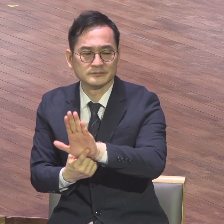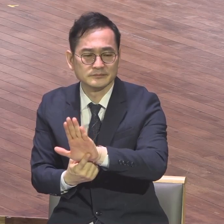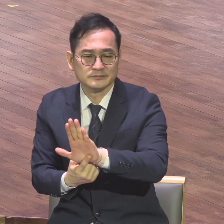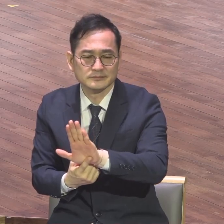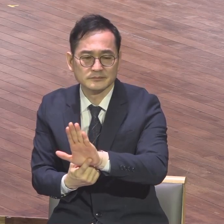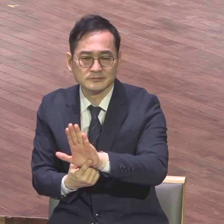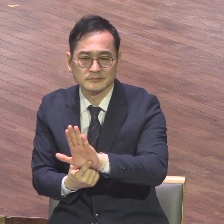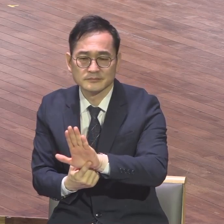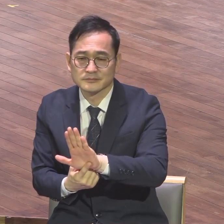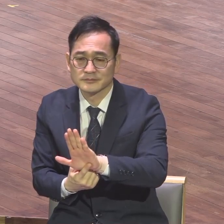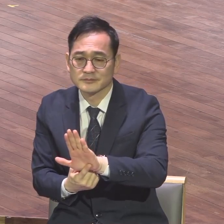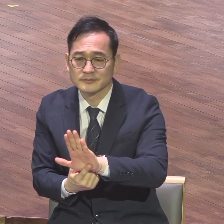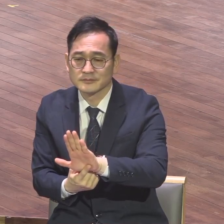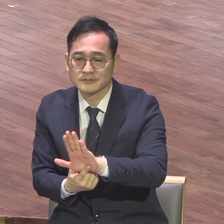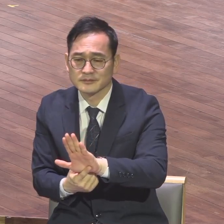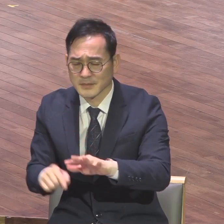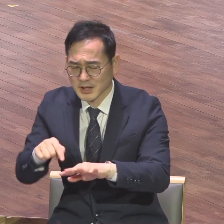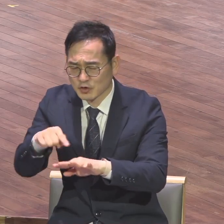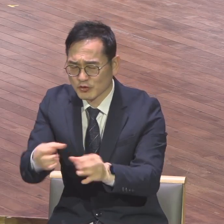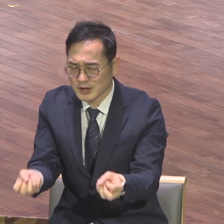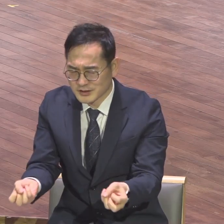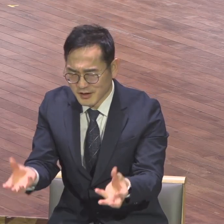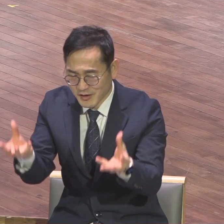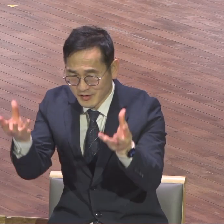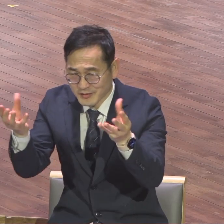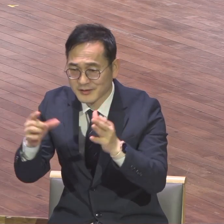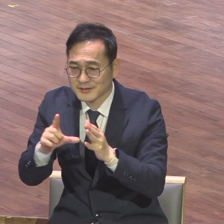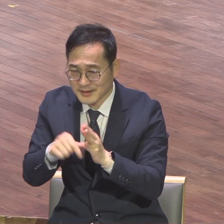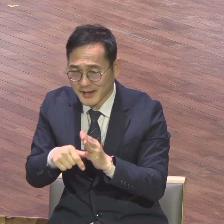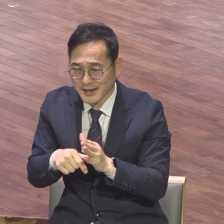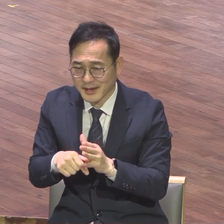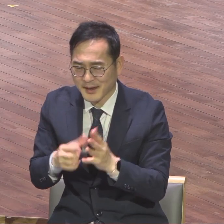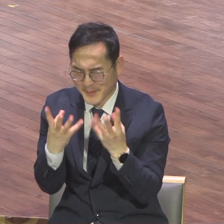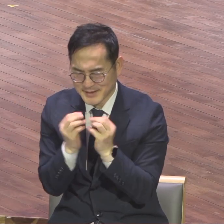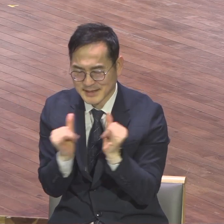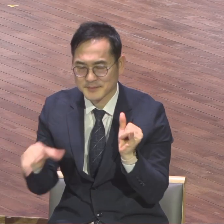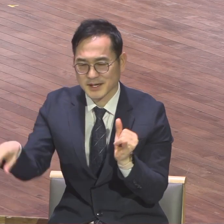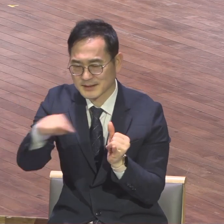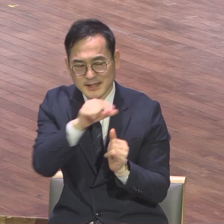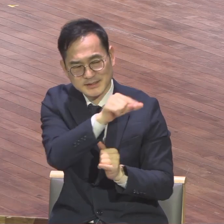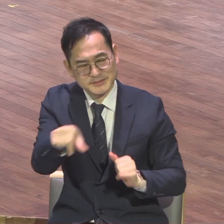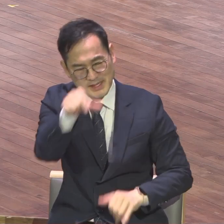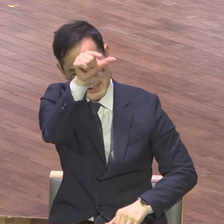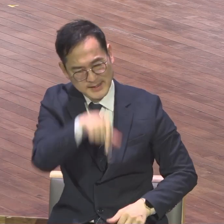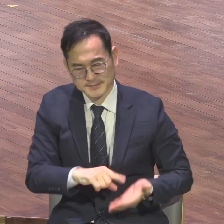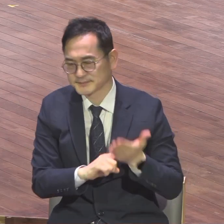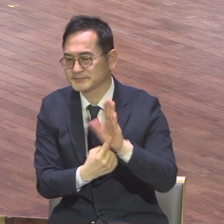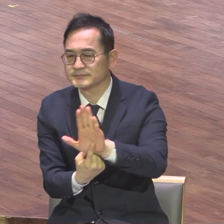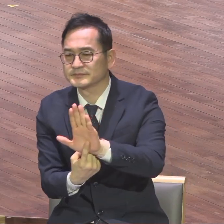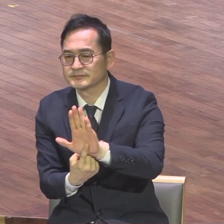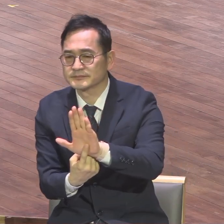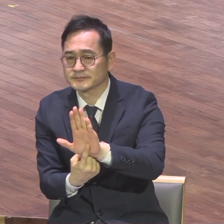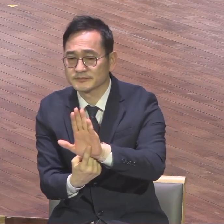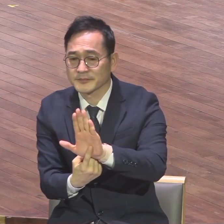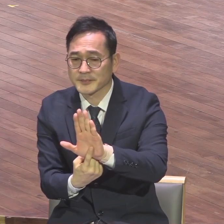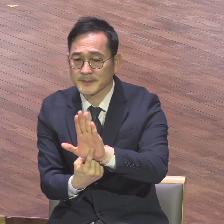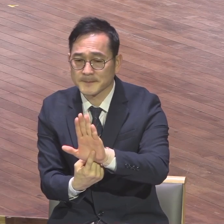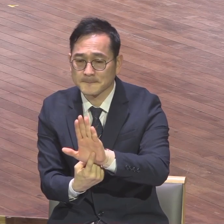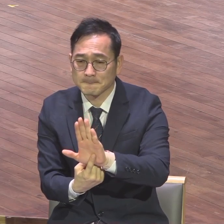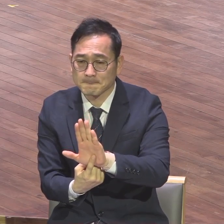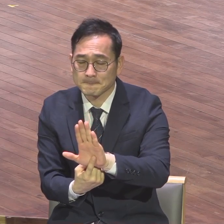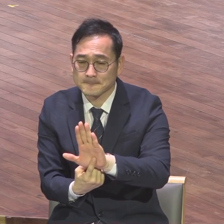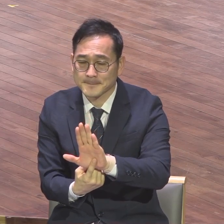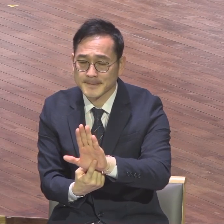이 유월절에 말, 그 명절 큰 날에 말이에요. 그러니까 이걸 십자가를 강조해서